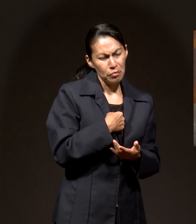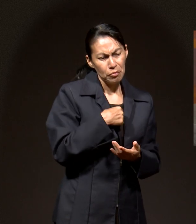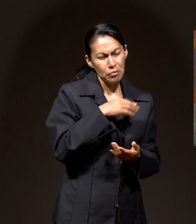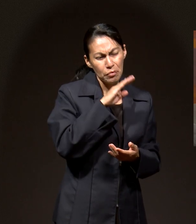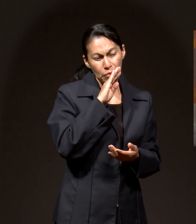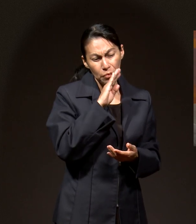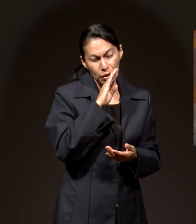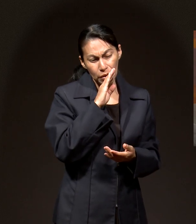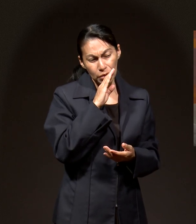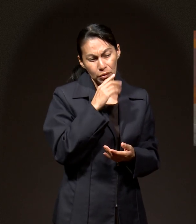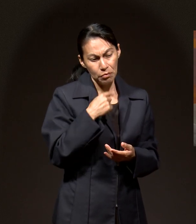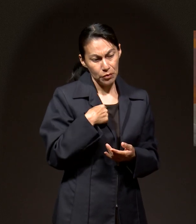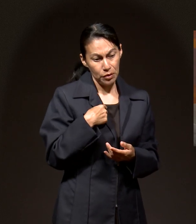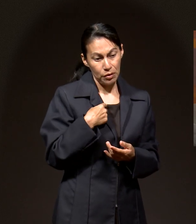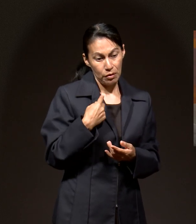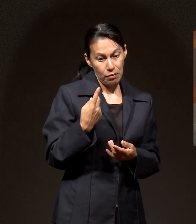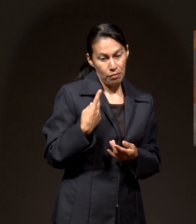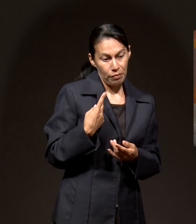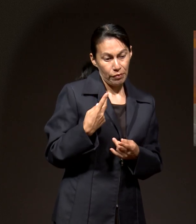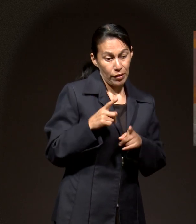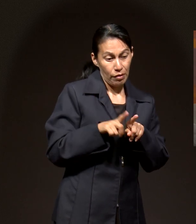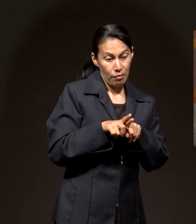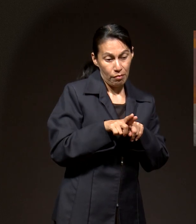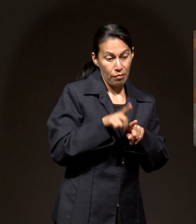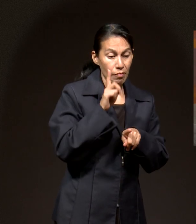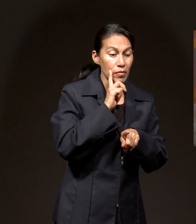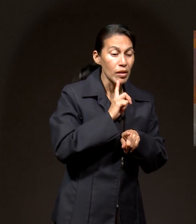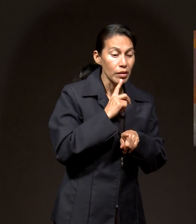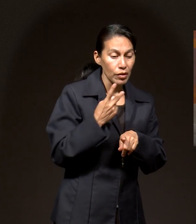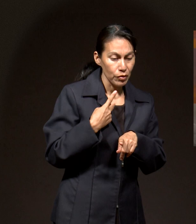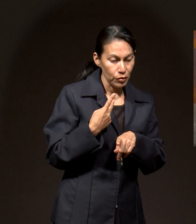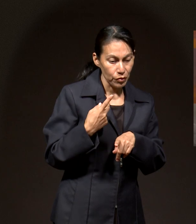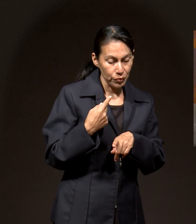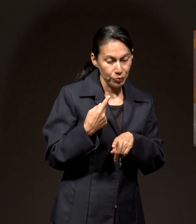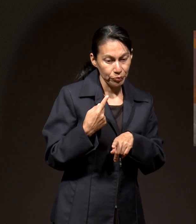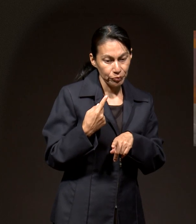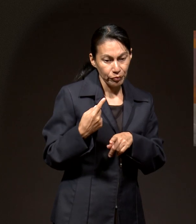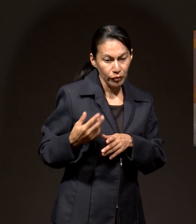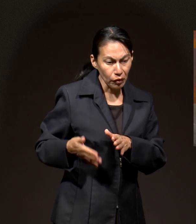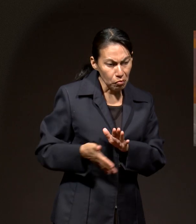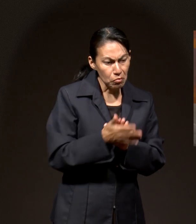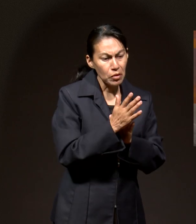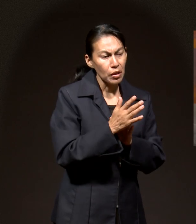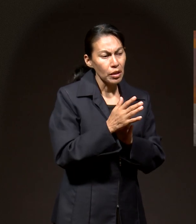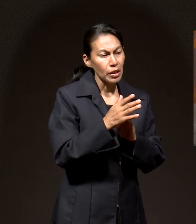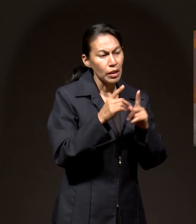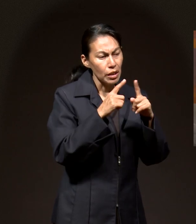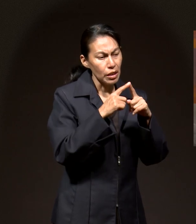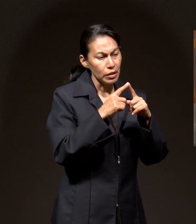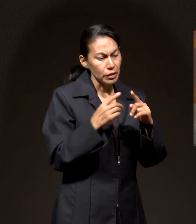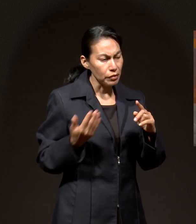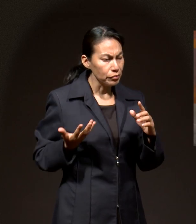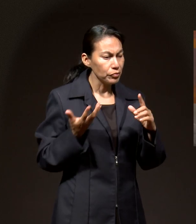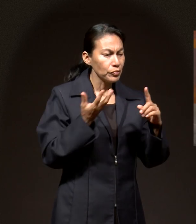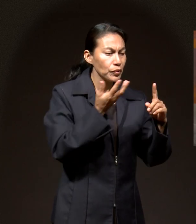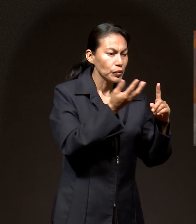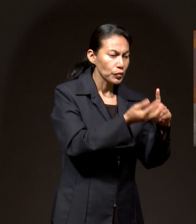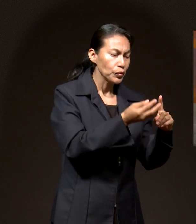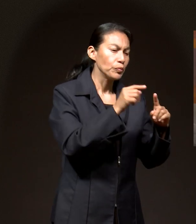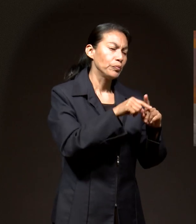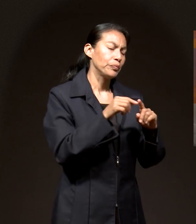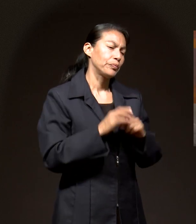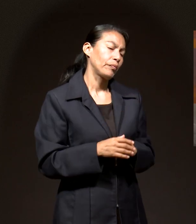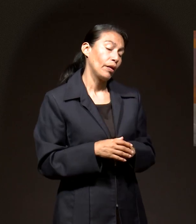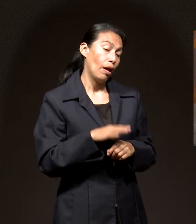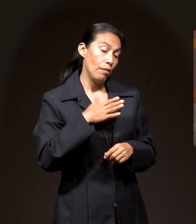iglesia, a mí y a mi hermana. Pero fueron mis abuelas las que tuvieron un impacto en mi vida por medio de la oración, porque ellas,